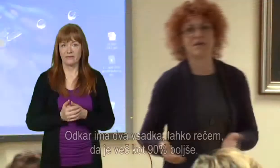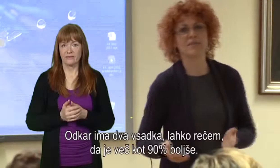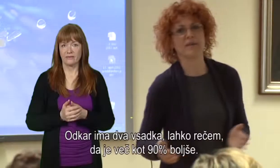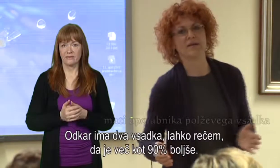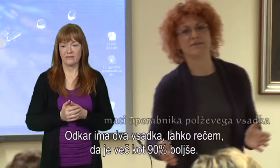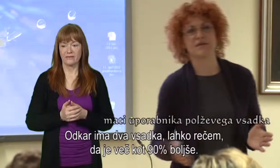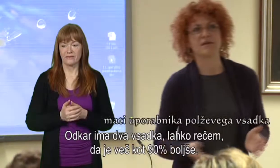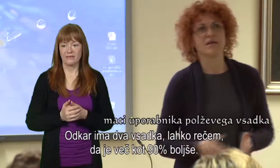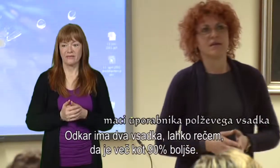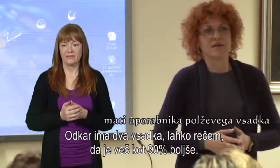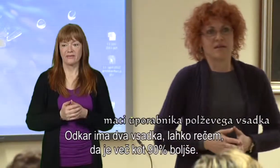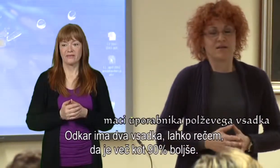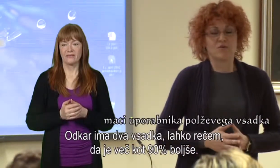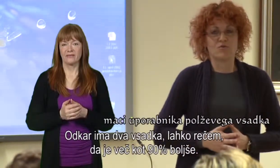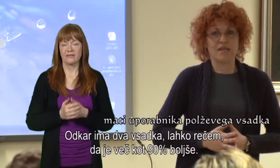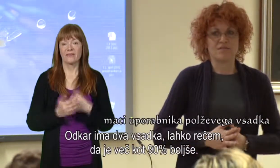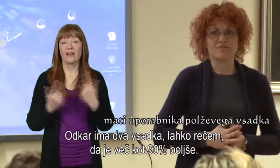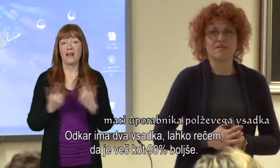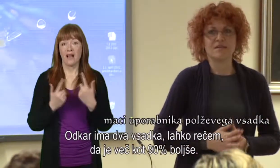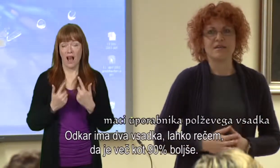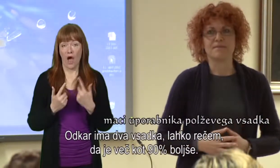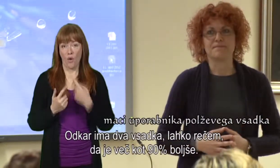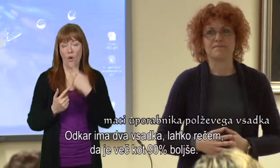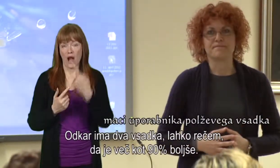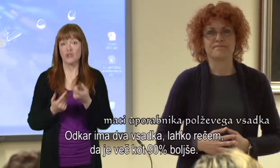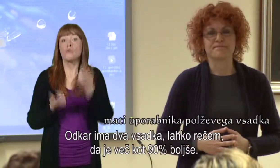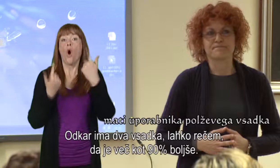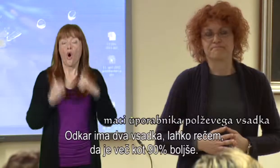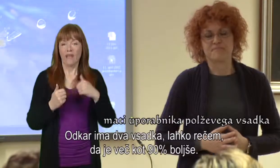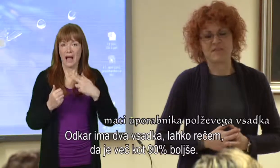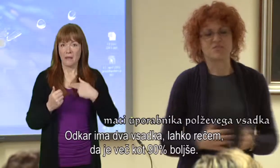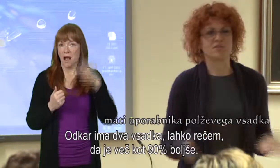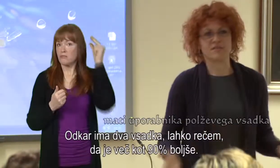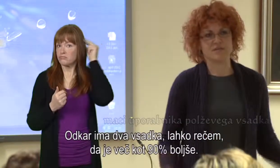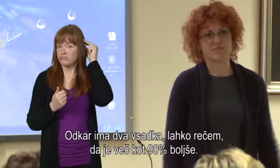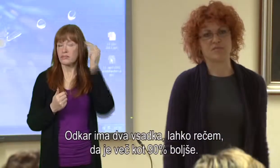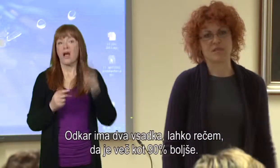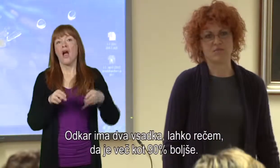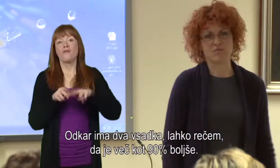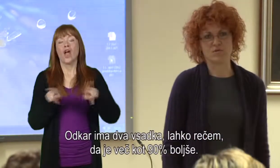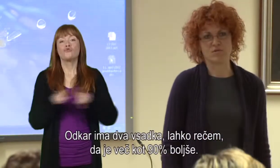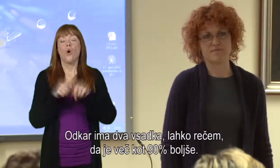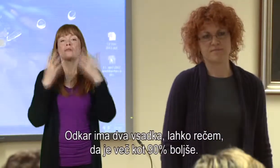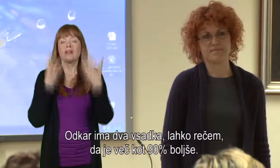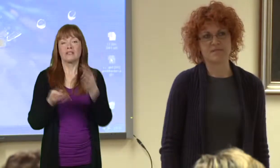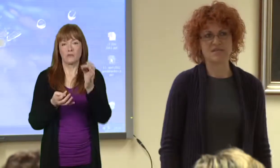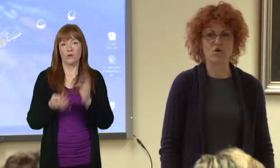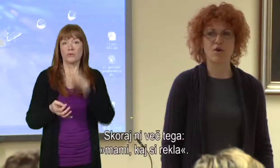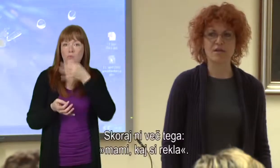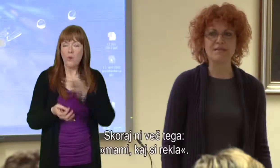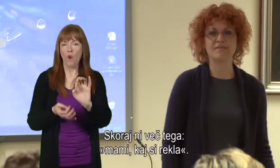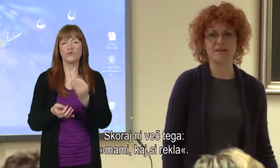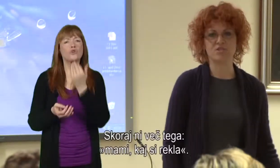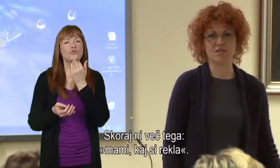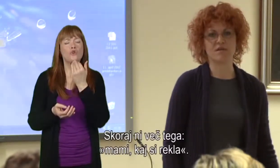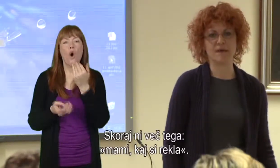Ima 2 implanta, lahko rečem, da je več kot 90% boljši.